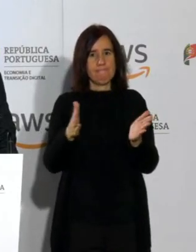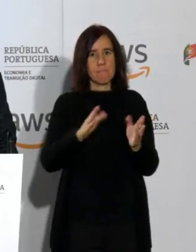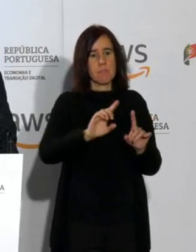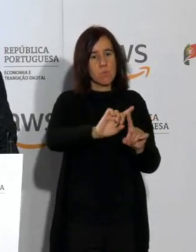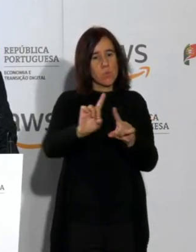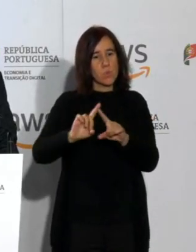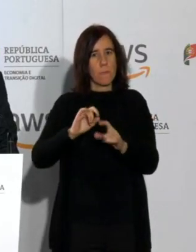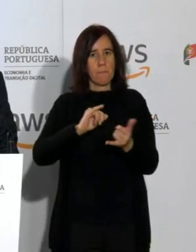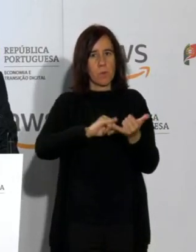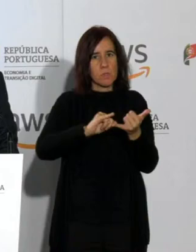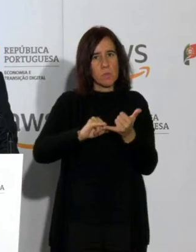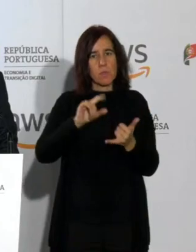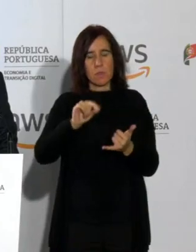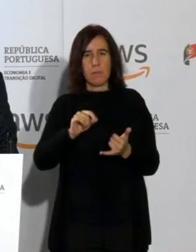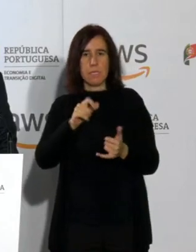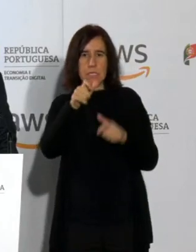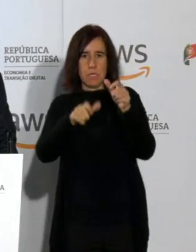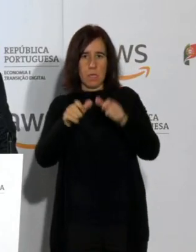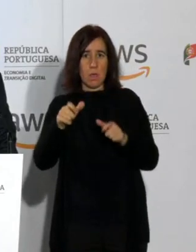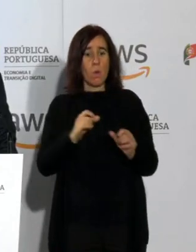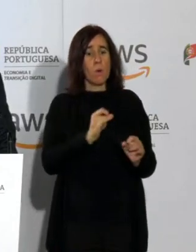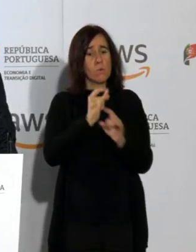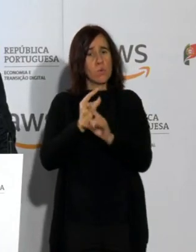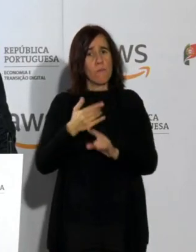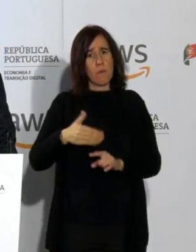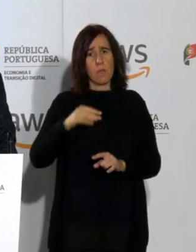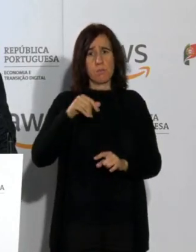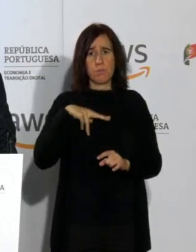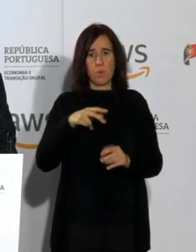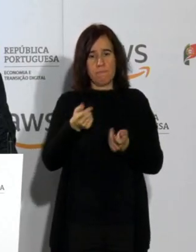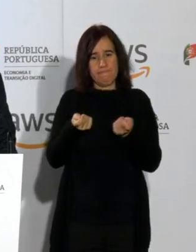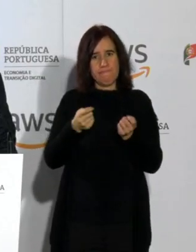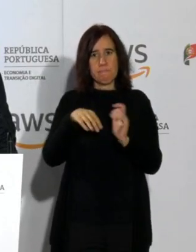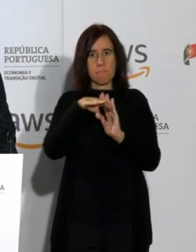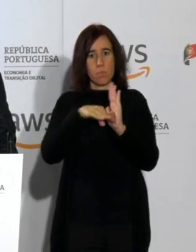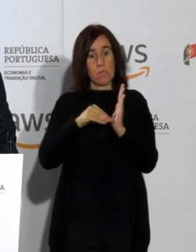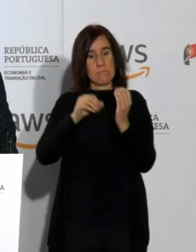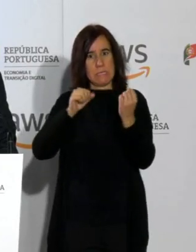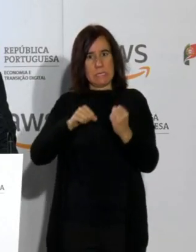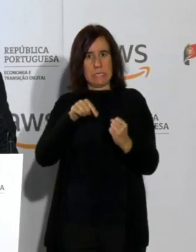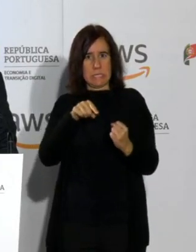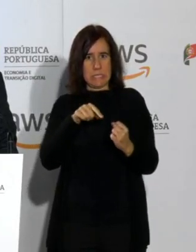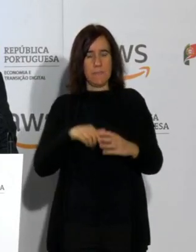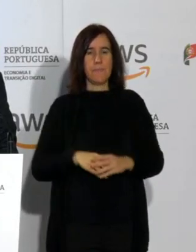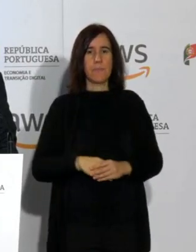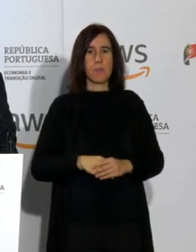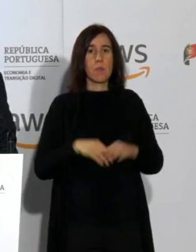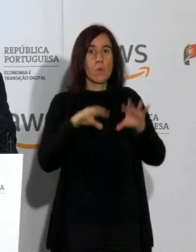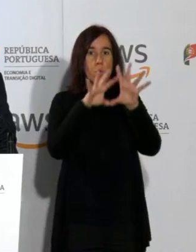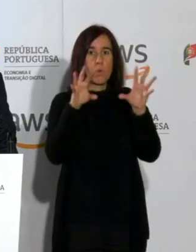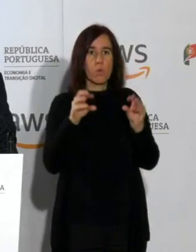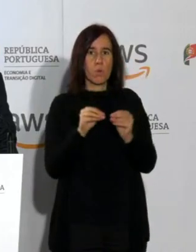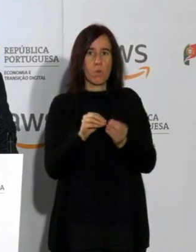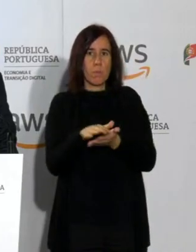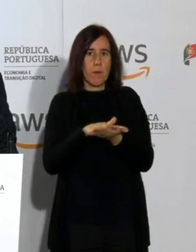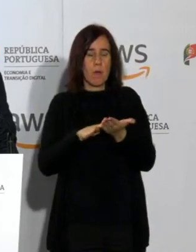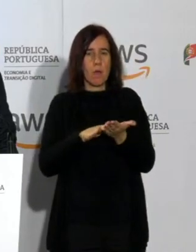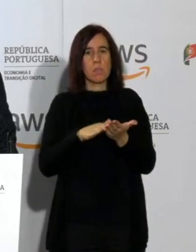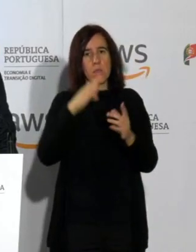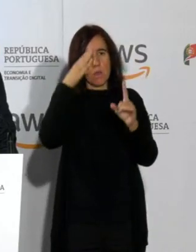cidadãos. Outros vão ser implementados em Portugal ao abrigo deste memorando de entendimento. Todos eles se baseiam nos objetivos traçados